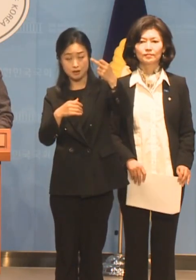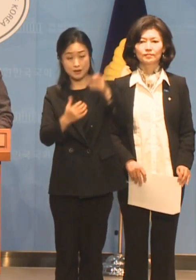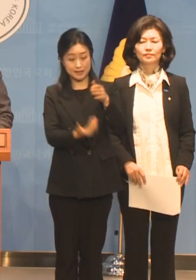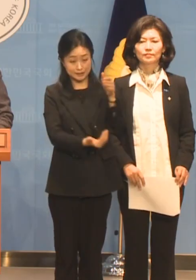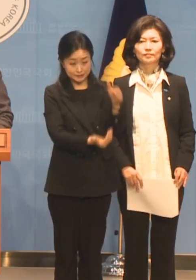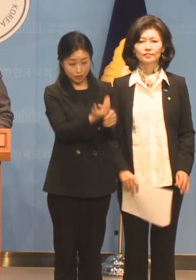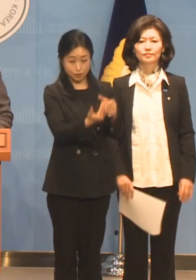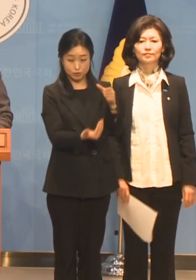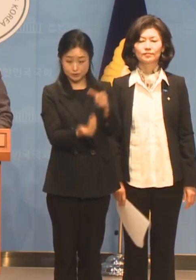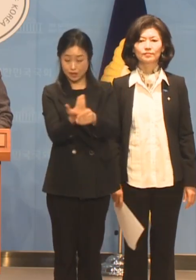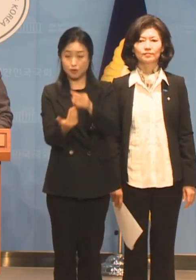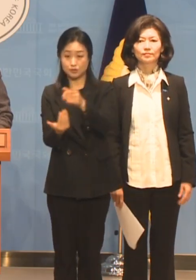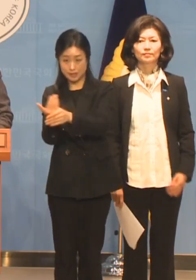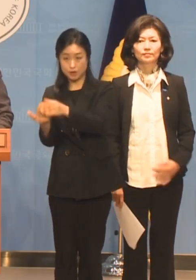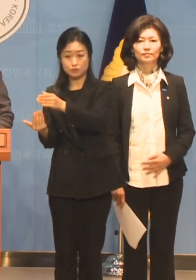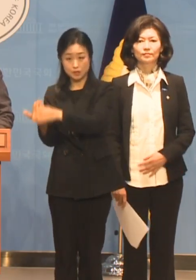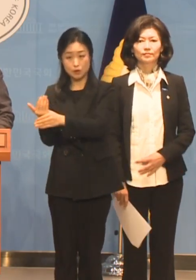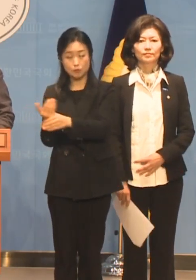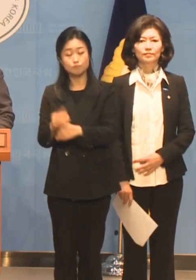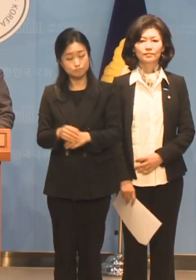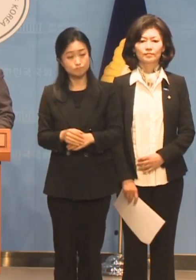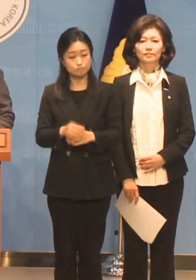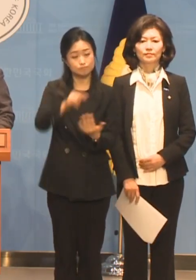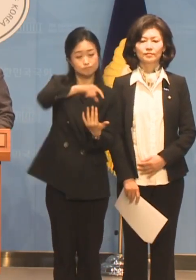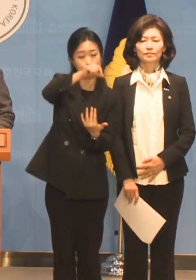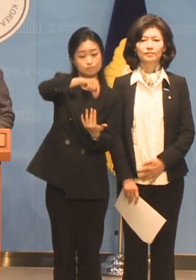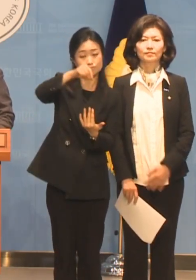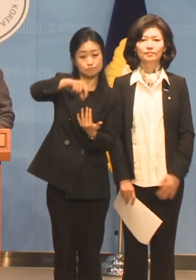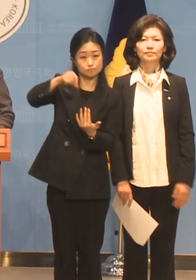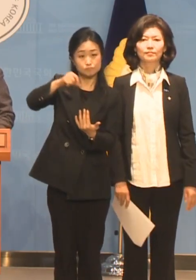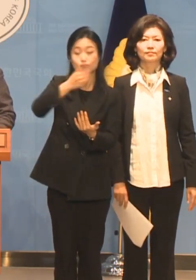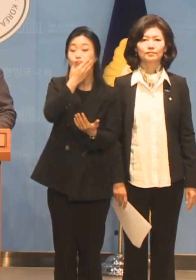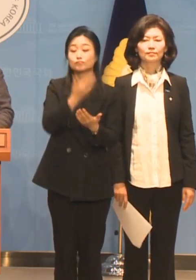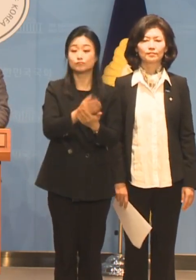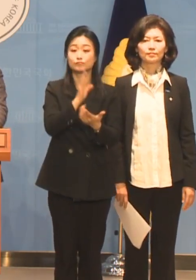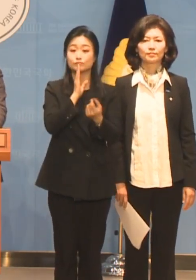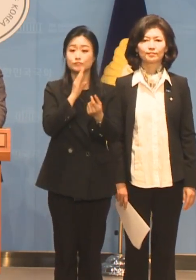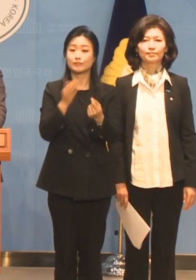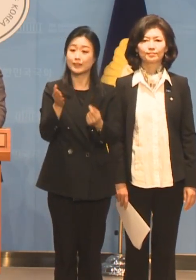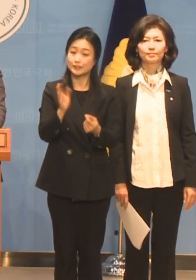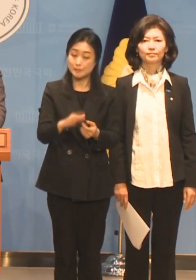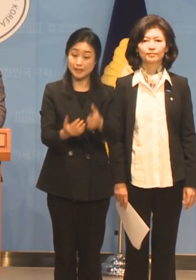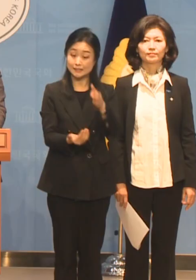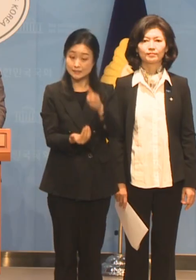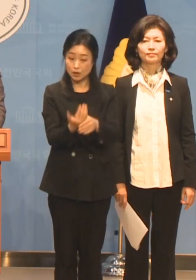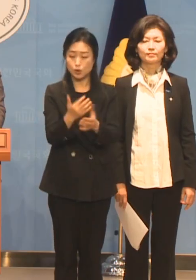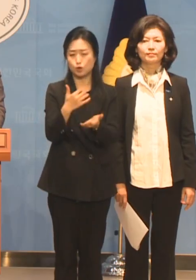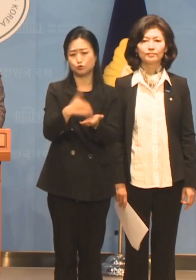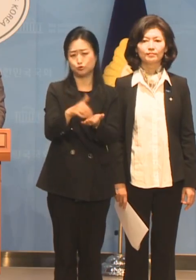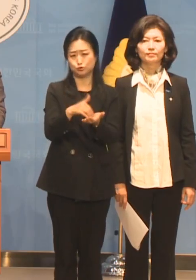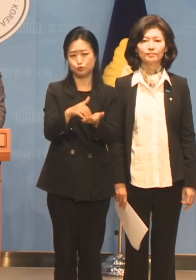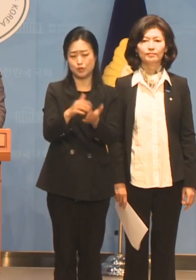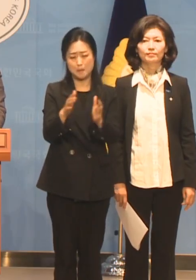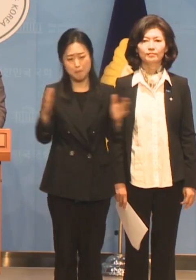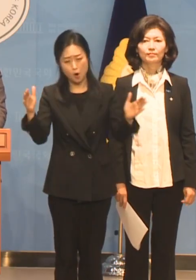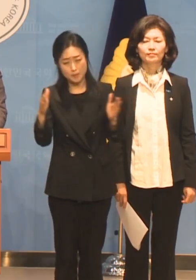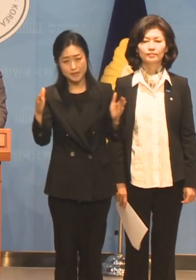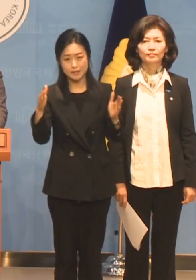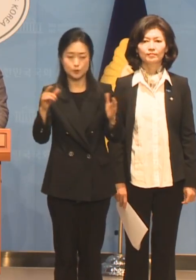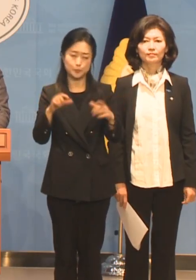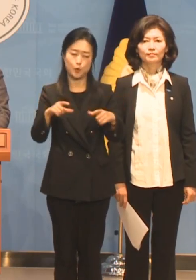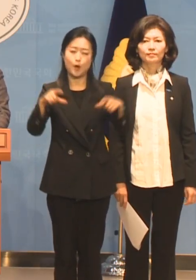중심으로 이루어진 점에서 나름 의미는 있지만 사건의 수와 범위를